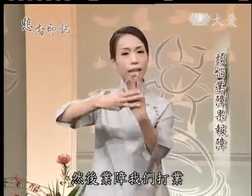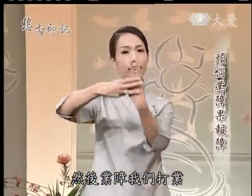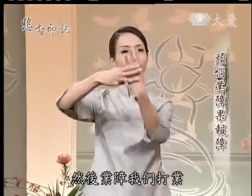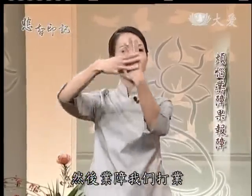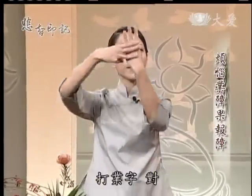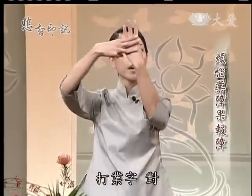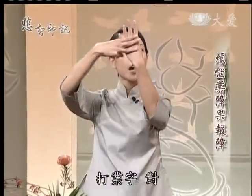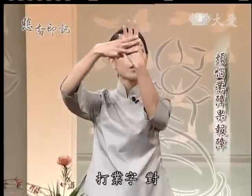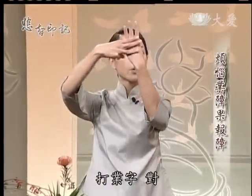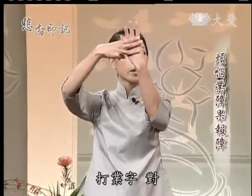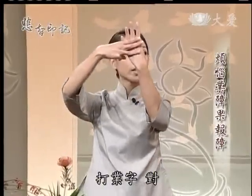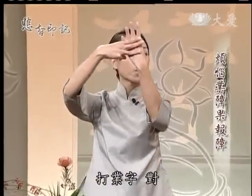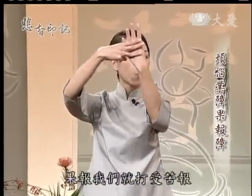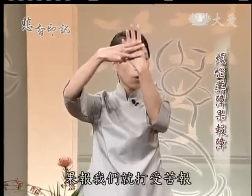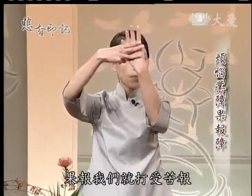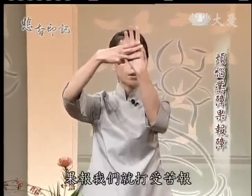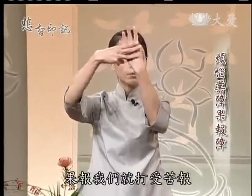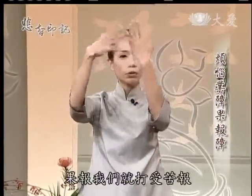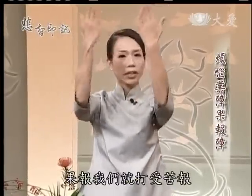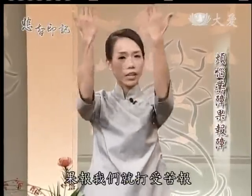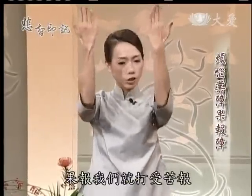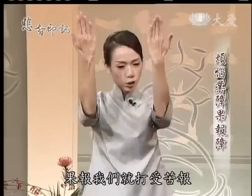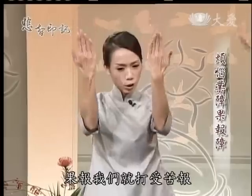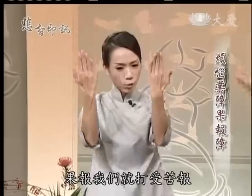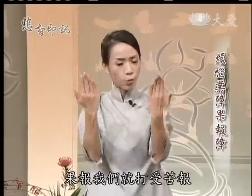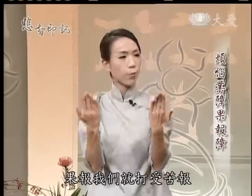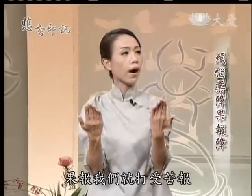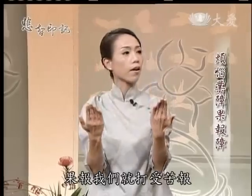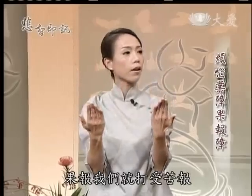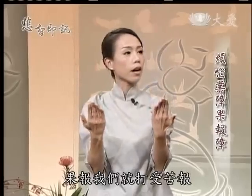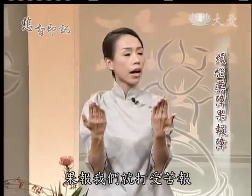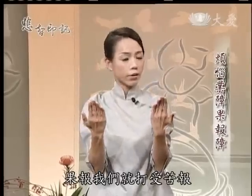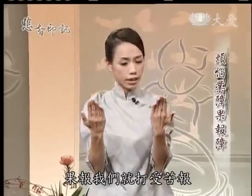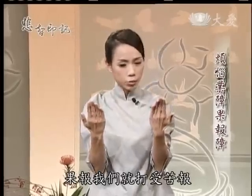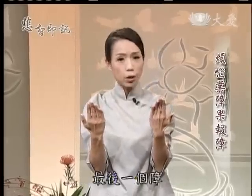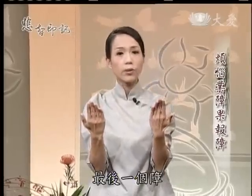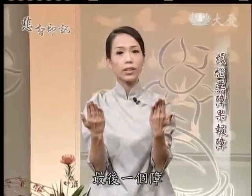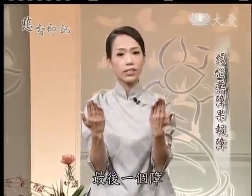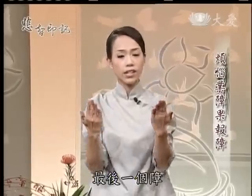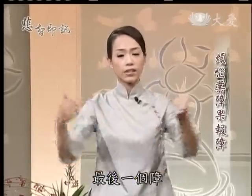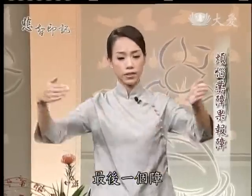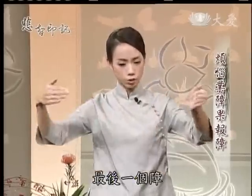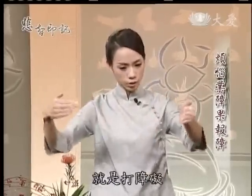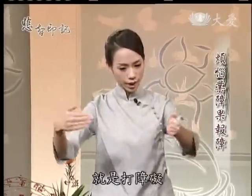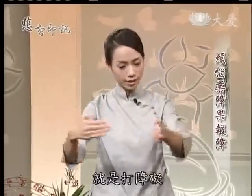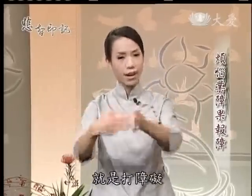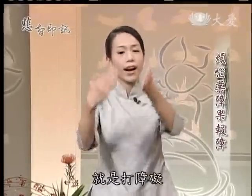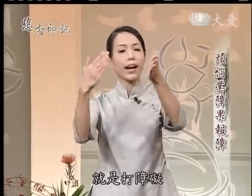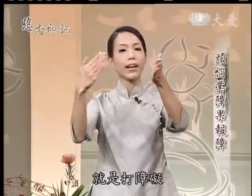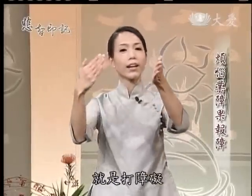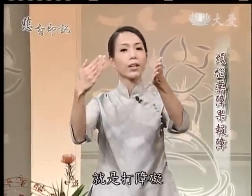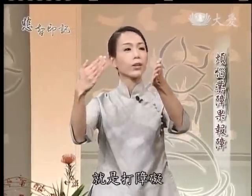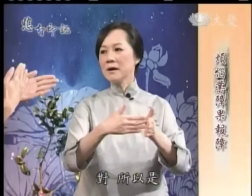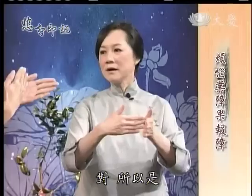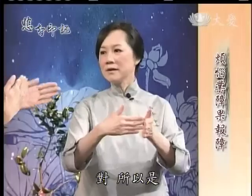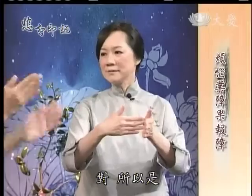们打业， 打业字， 对，那果报呢我们就打受苦报，好，那最后一个障呢就是打障碍。哦，对，所以